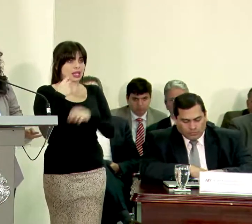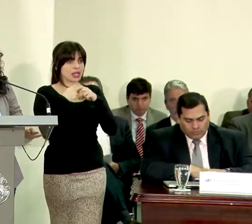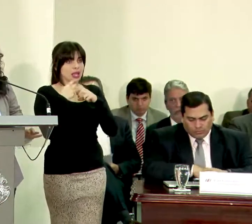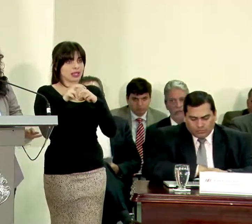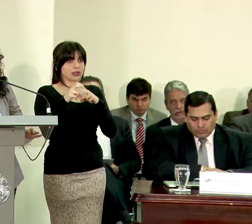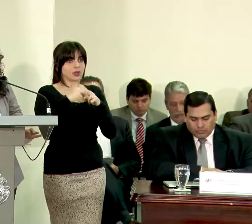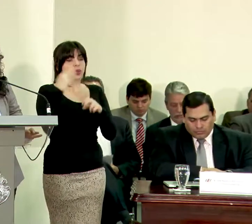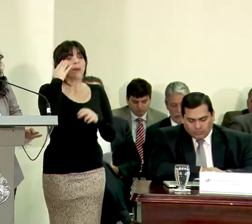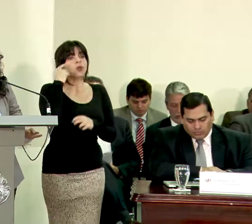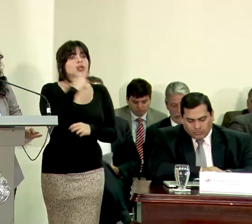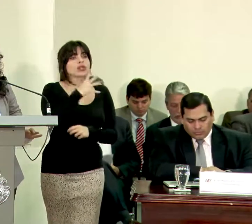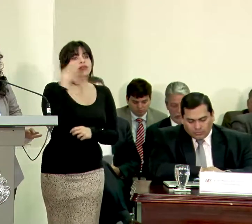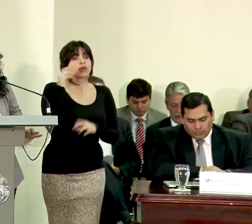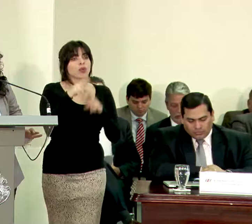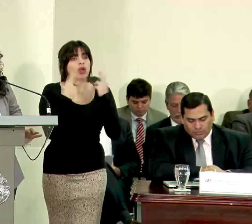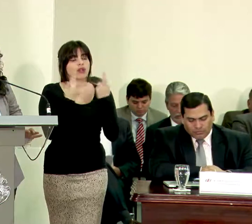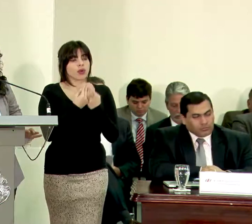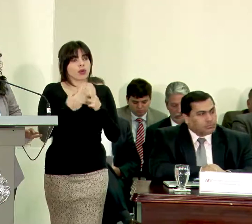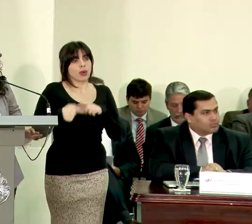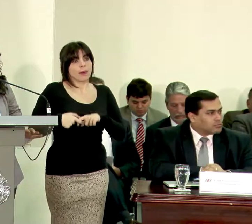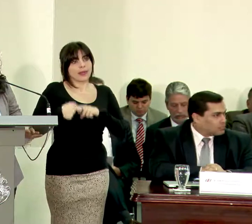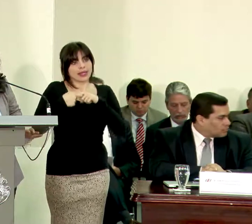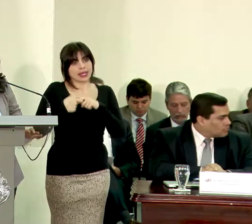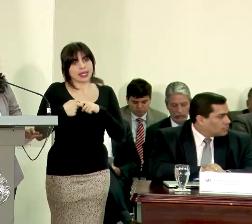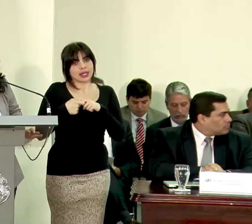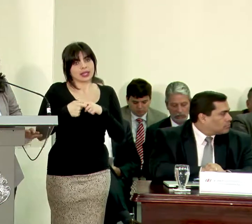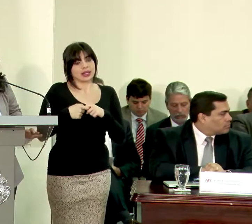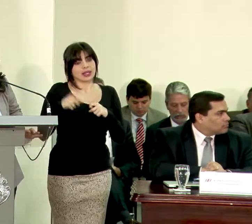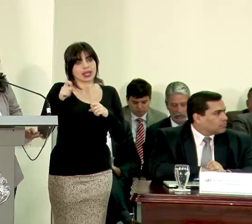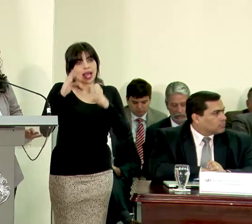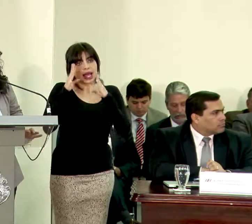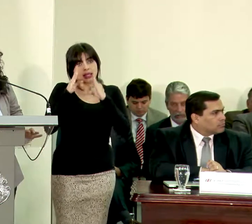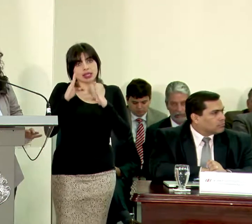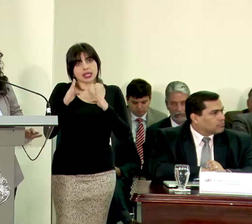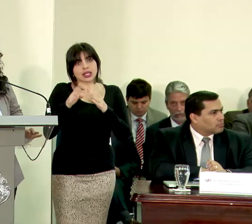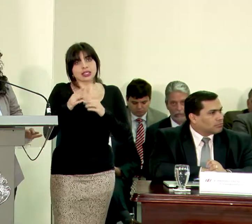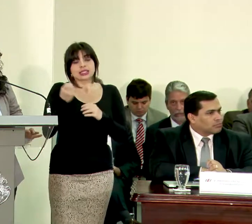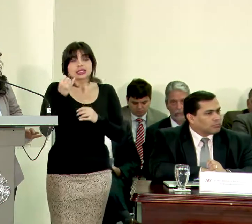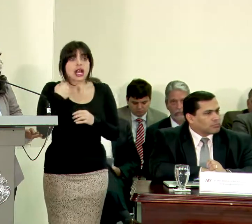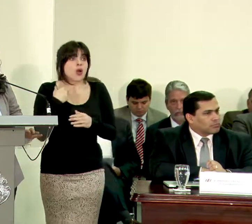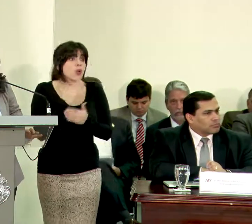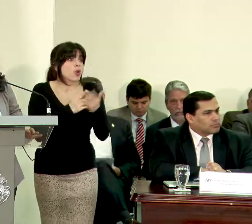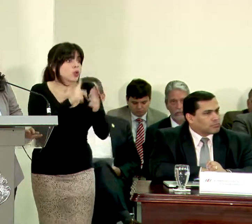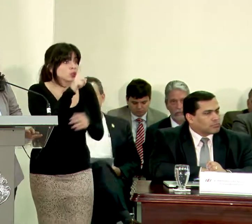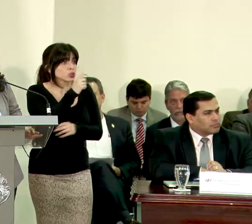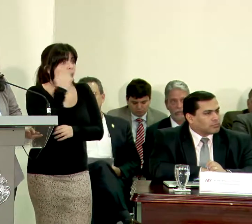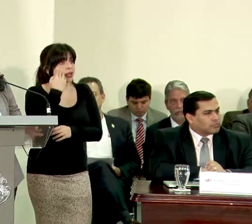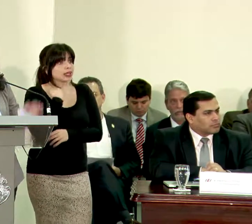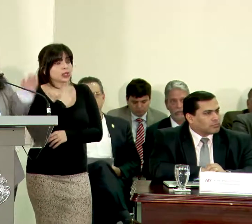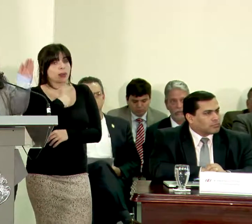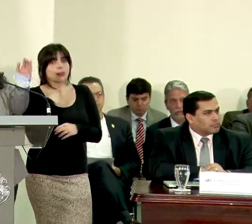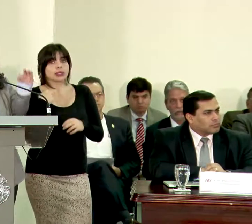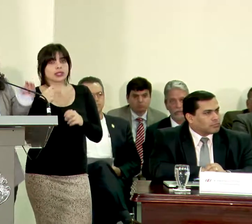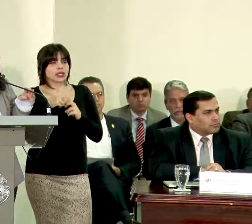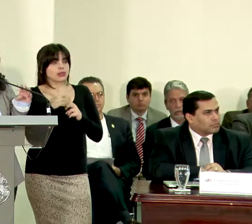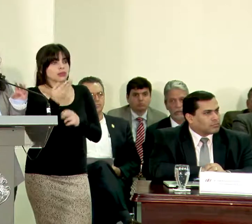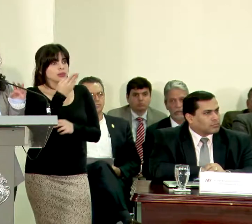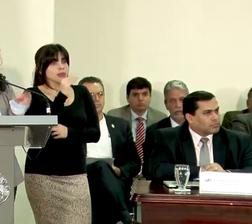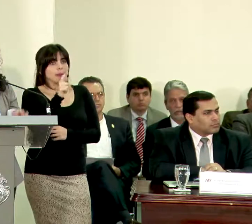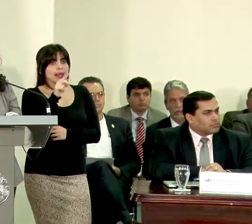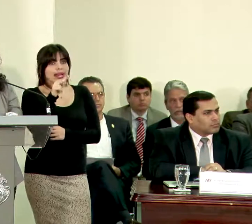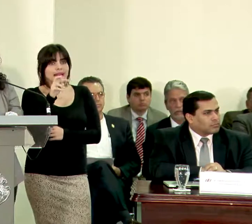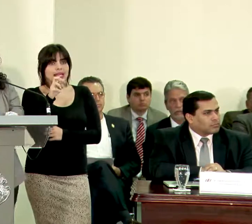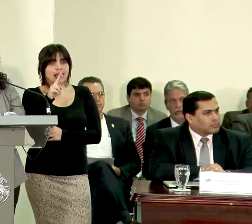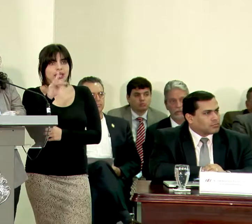Transportes, porque tiene una reunión pendiente que debe atender. Así, si alguno tiene alguna consulta para el señor ministro de Transportes, Melanie